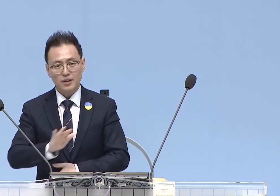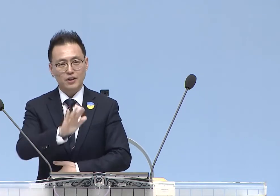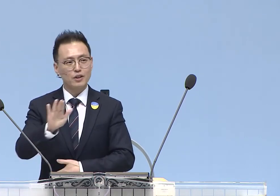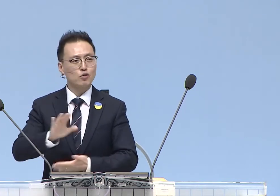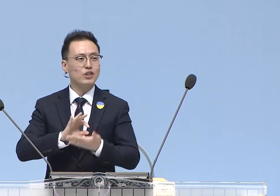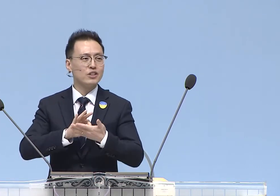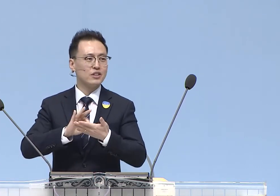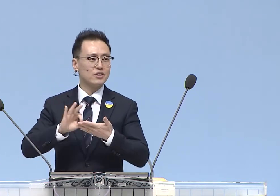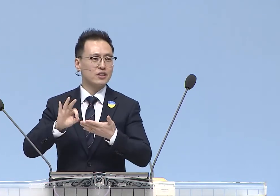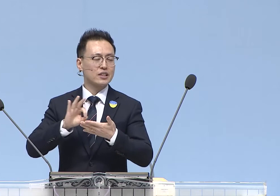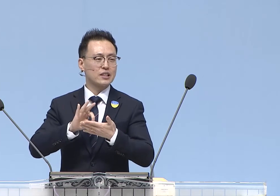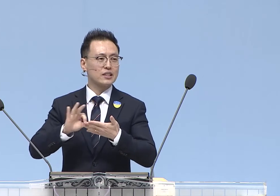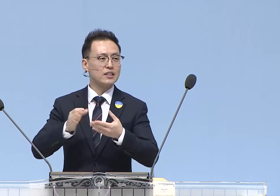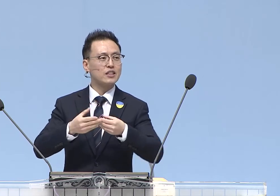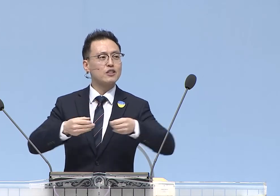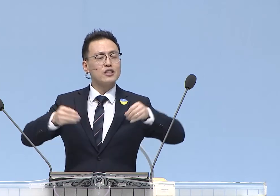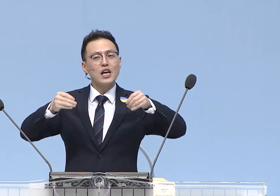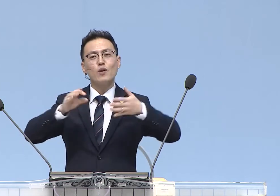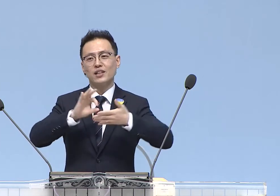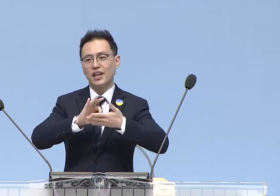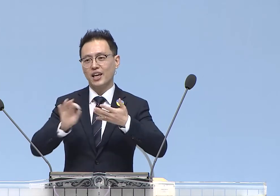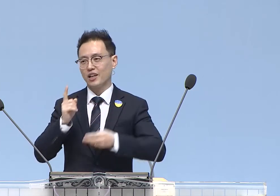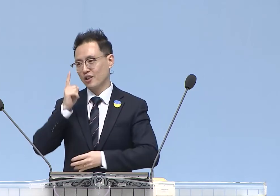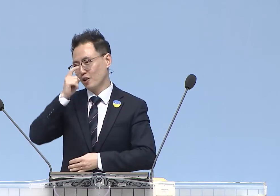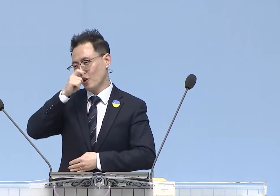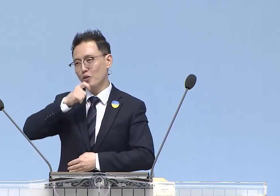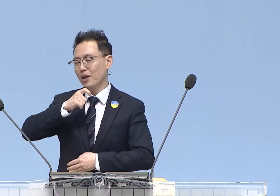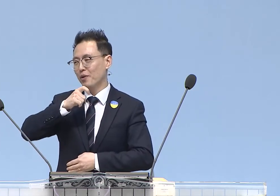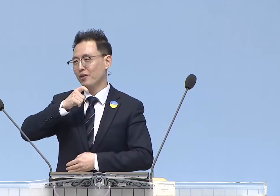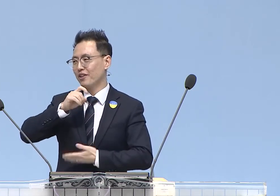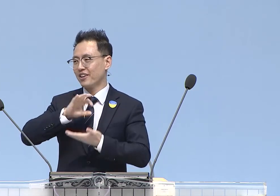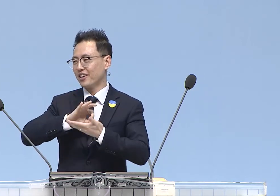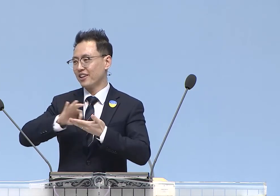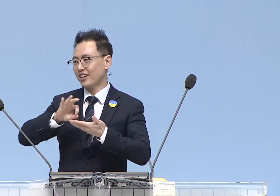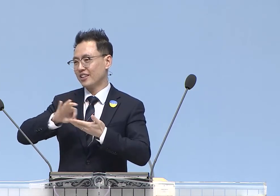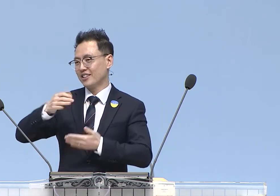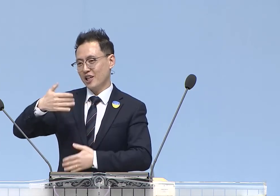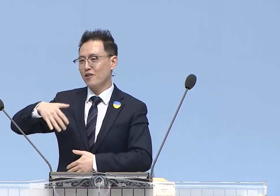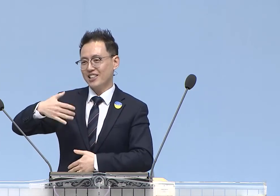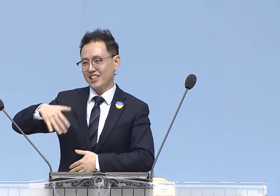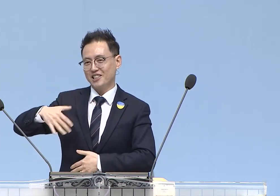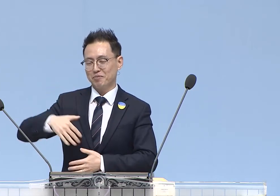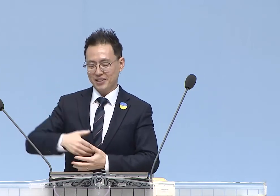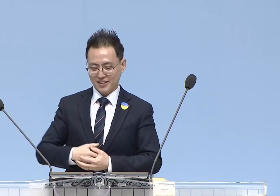그런데 우리는 그 그릇을 사용할 때 더럽다면 사용하지 않습니다.